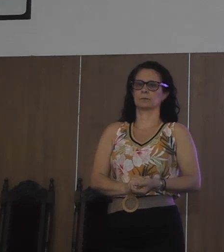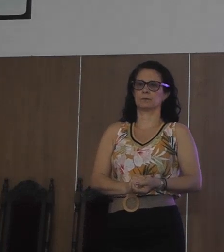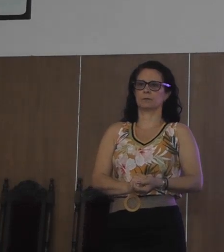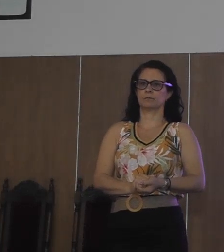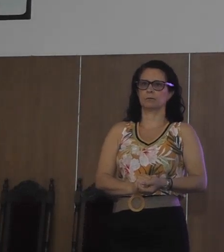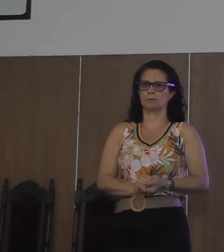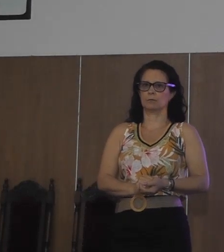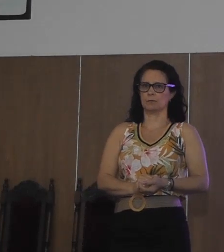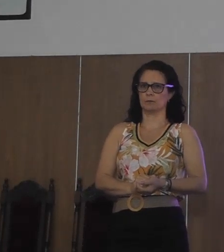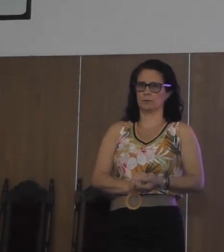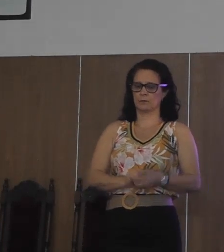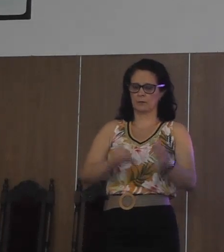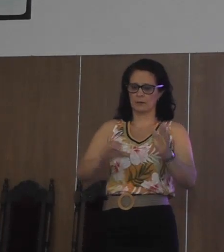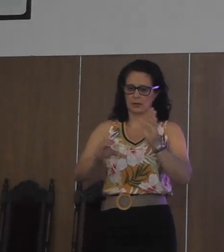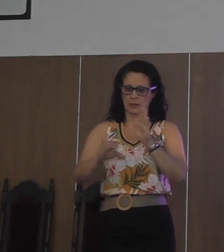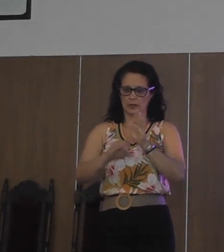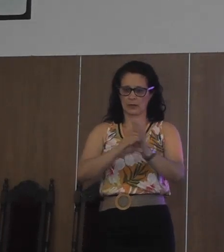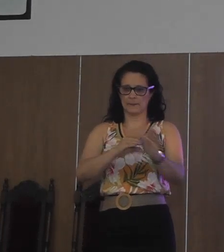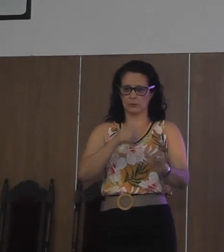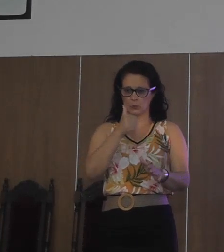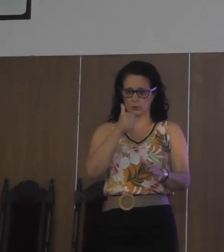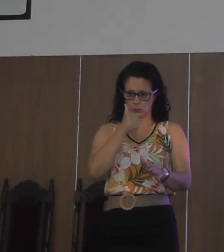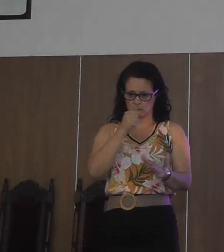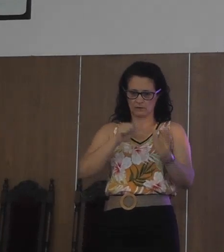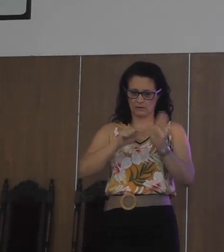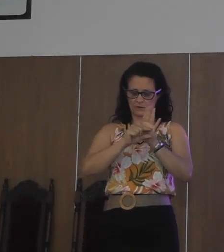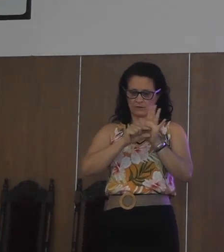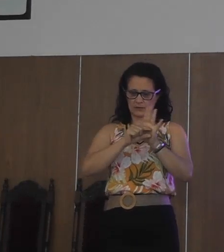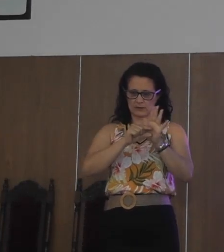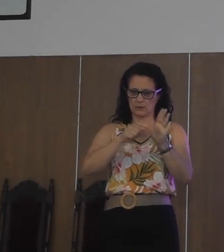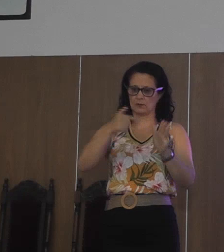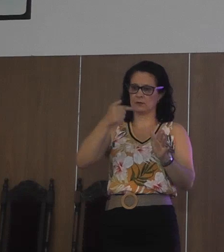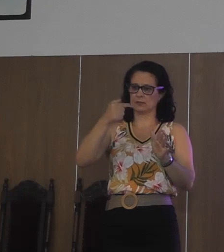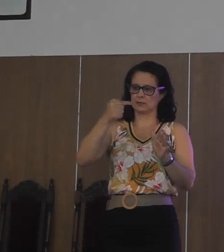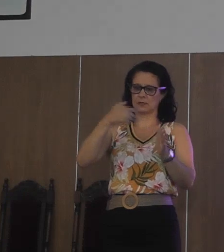Do verso de número 7 até o 9.